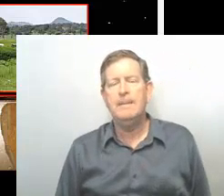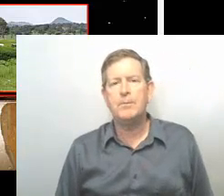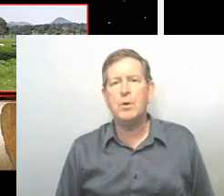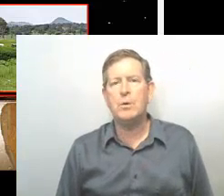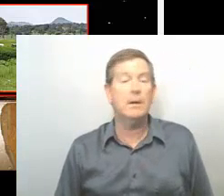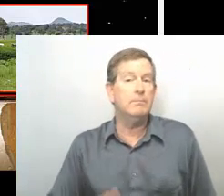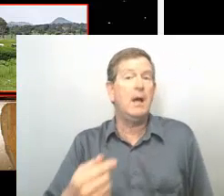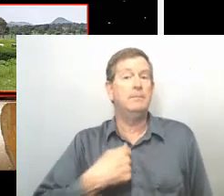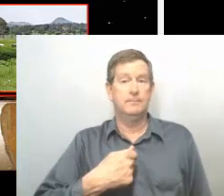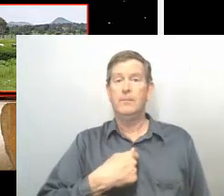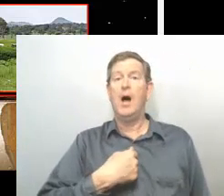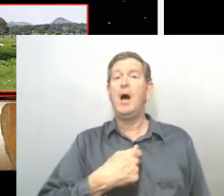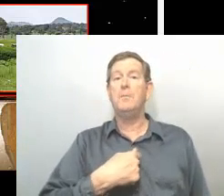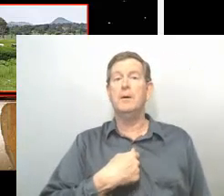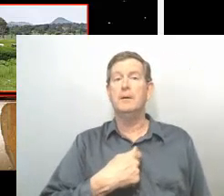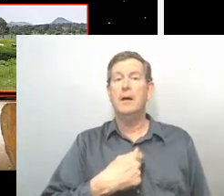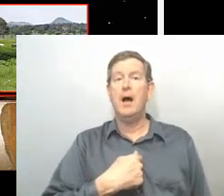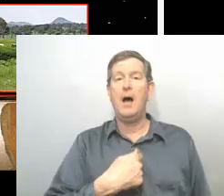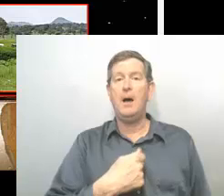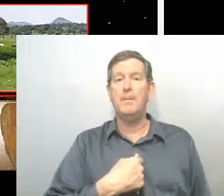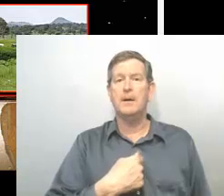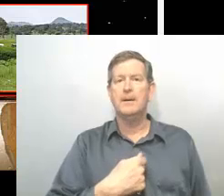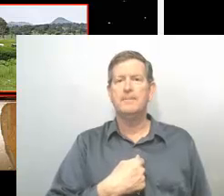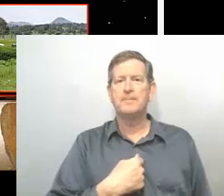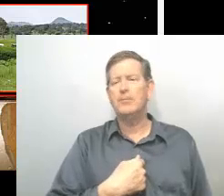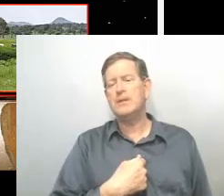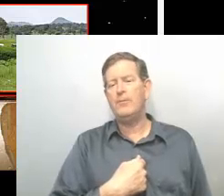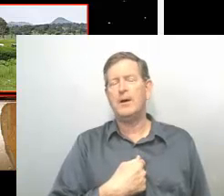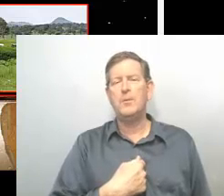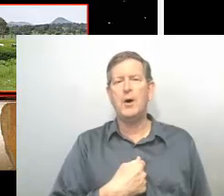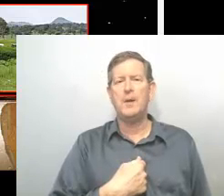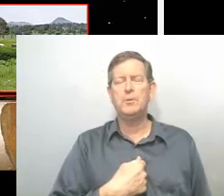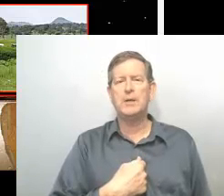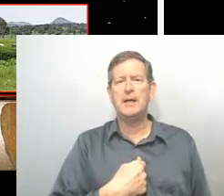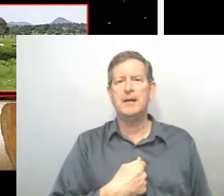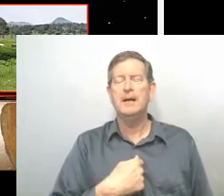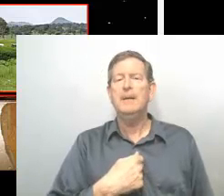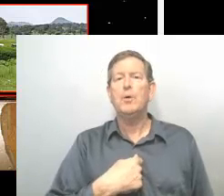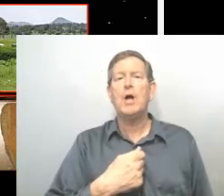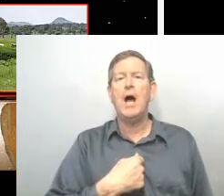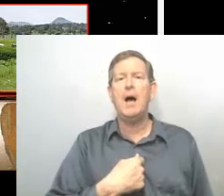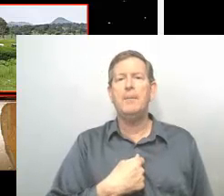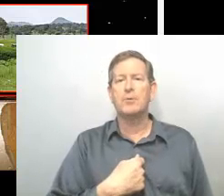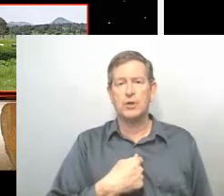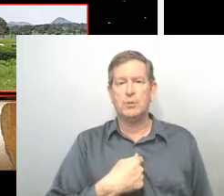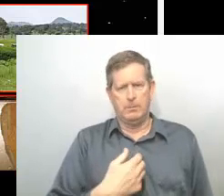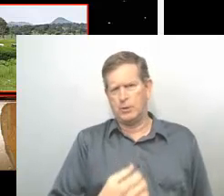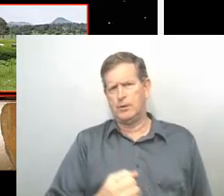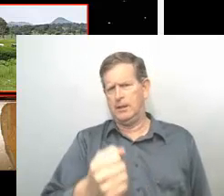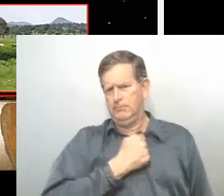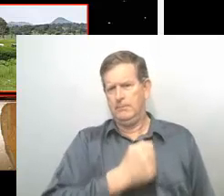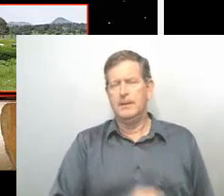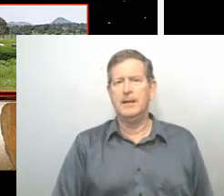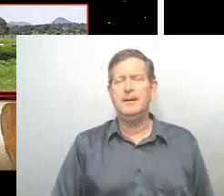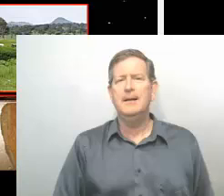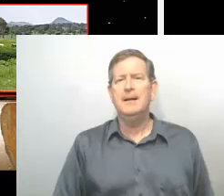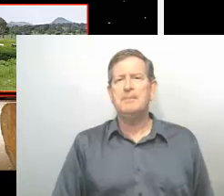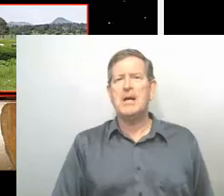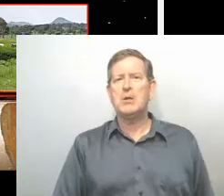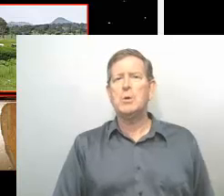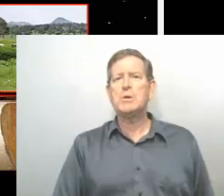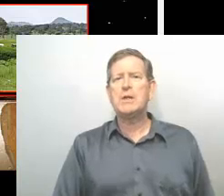suffire. Donc, homme, homme. Vous allez voir le mot homme tout à l'heure. Donc, homme, je suis masculin,